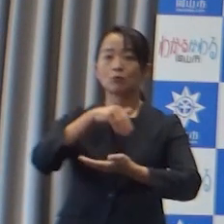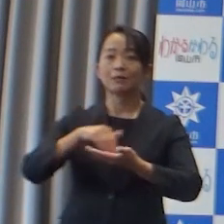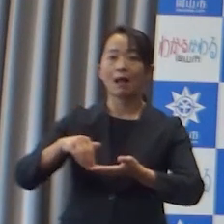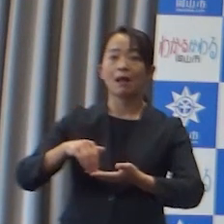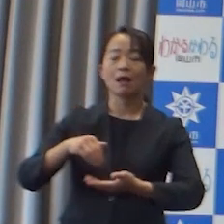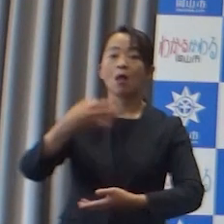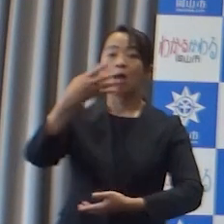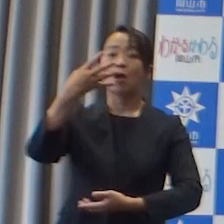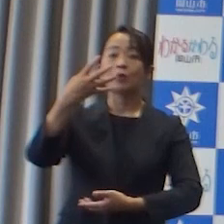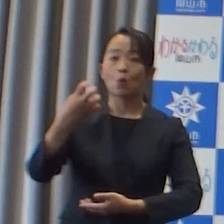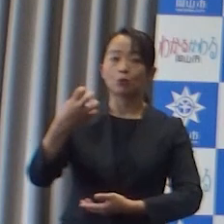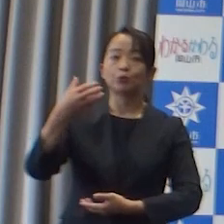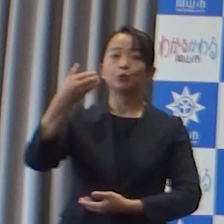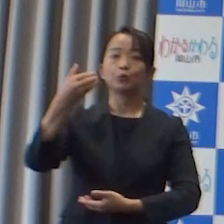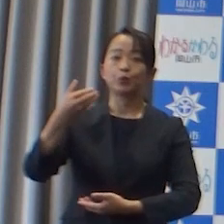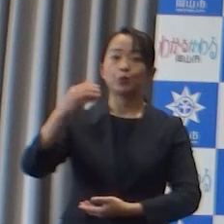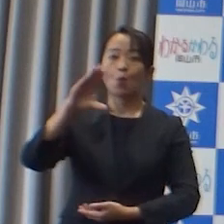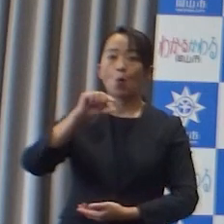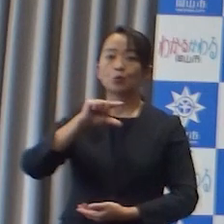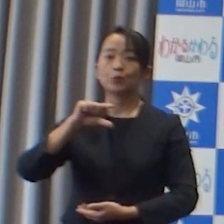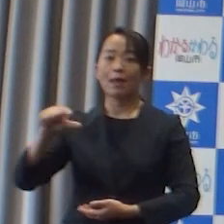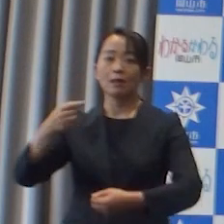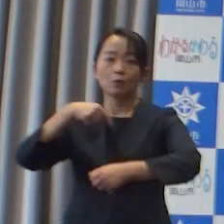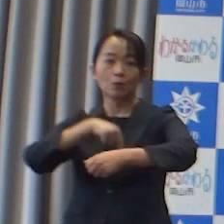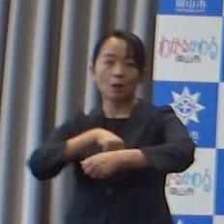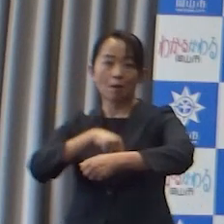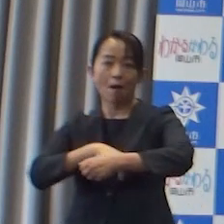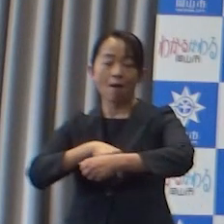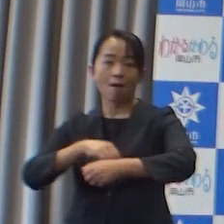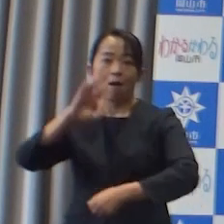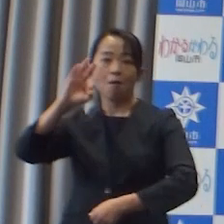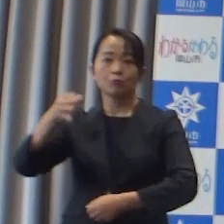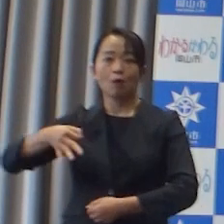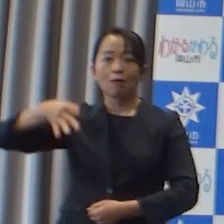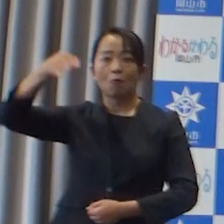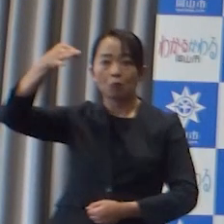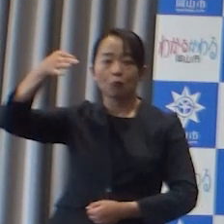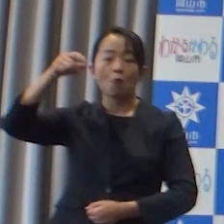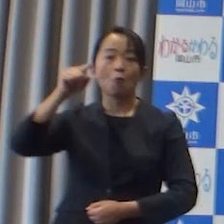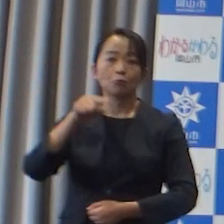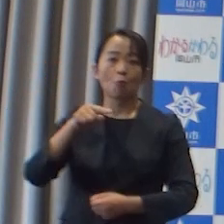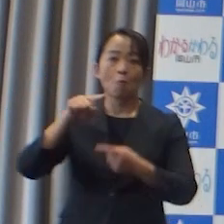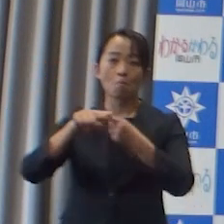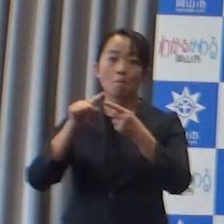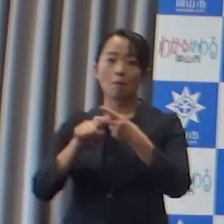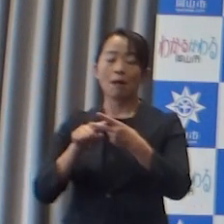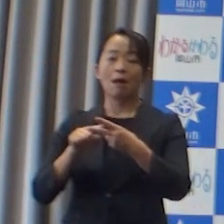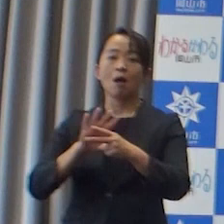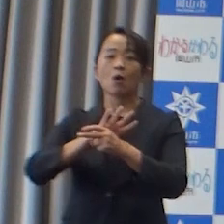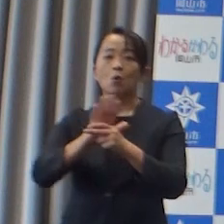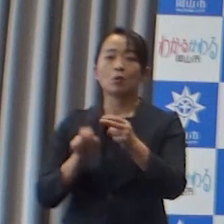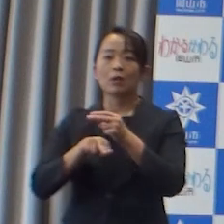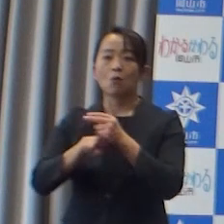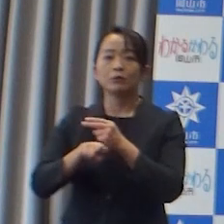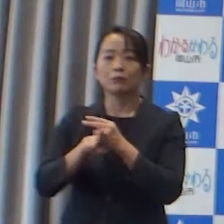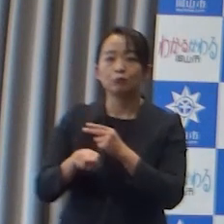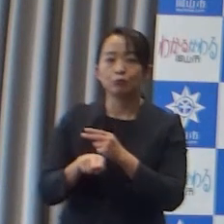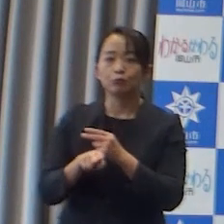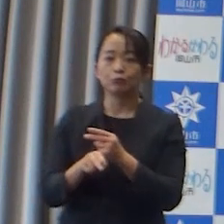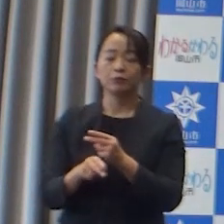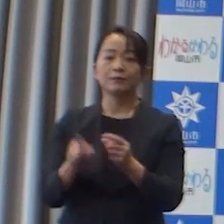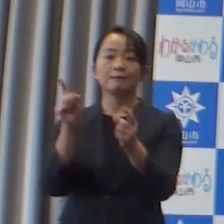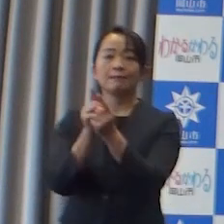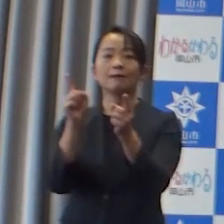算49億円よの内訳は、物価高騰、新型コロナウイルス感染症対策にかかる増額分